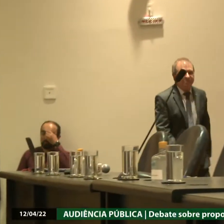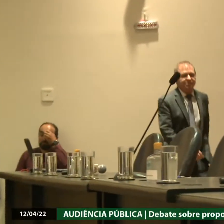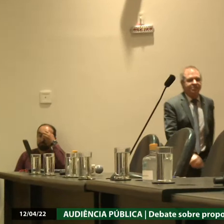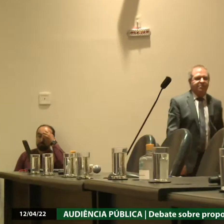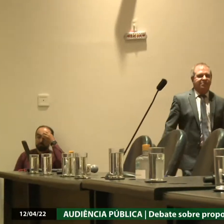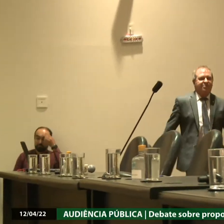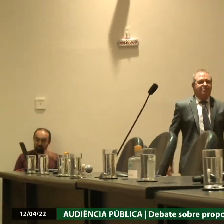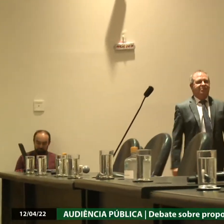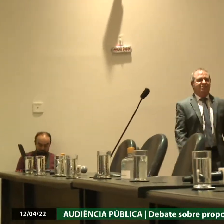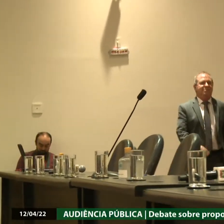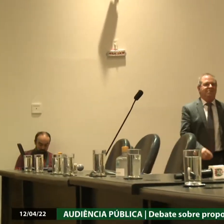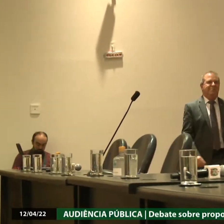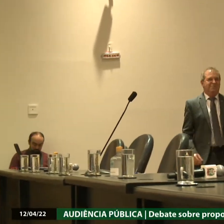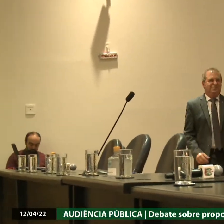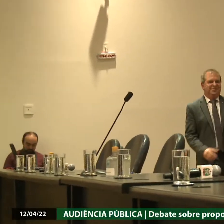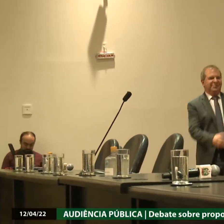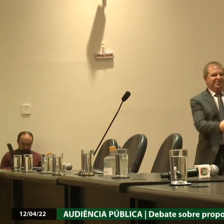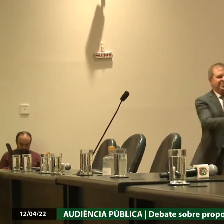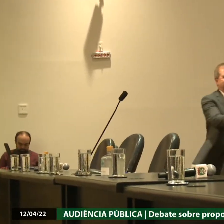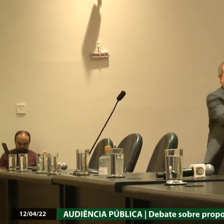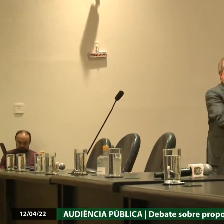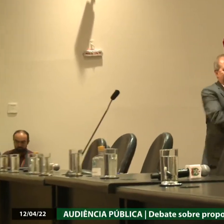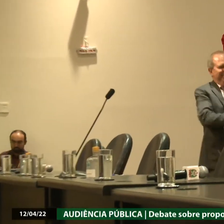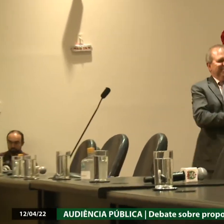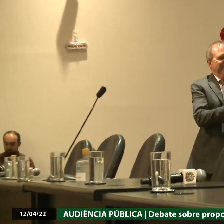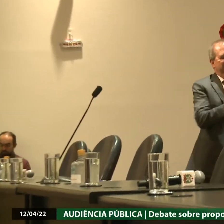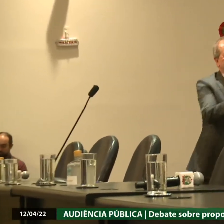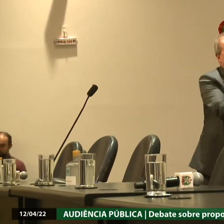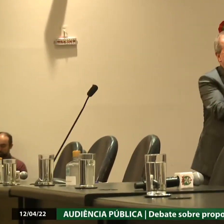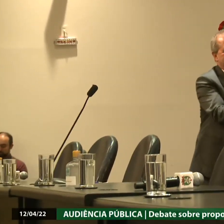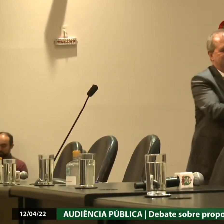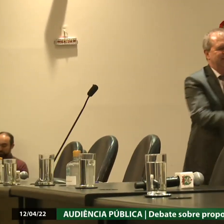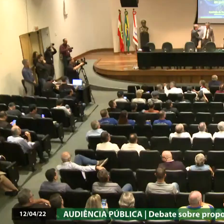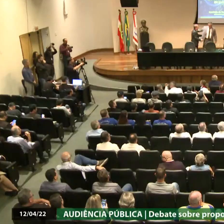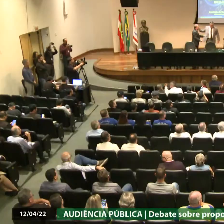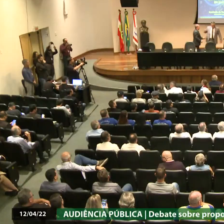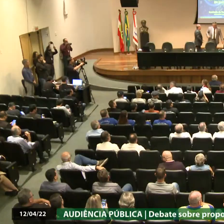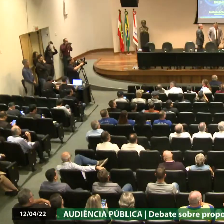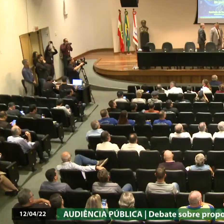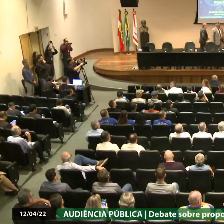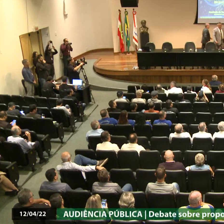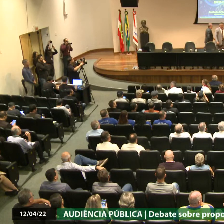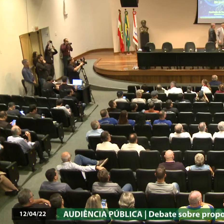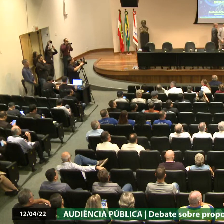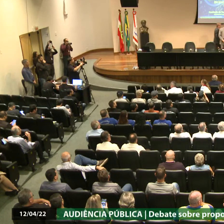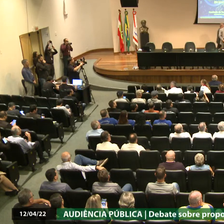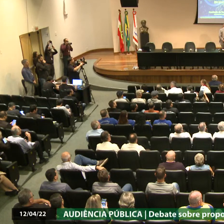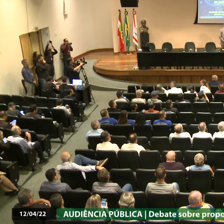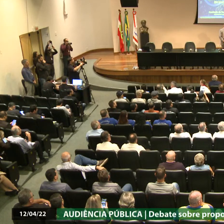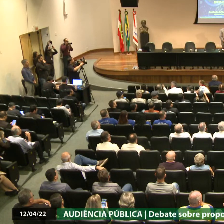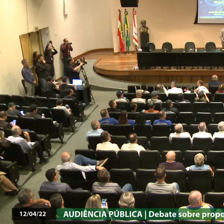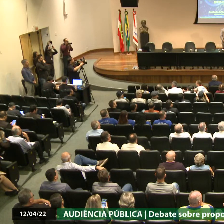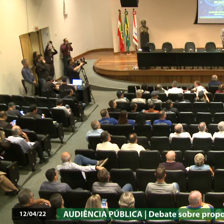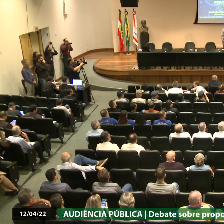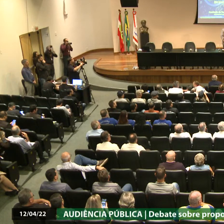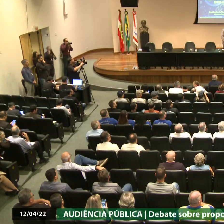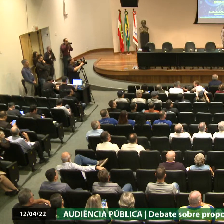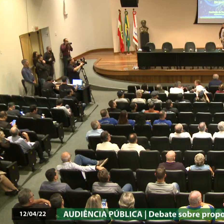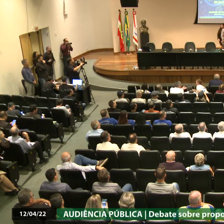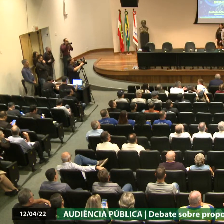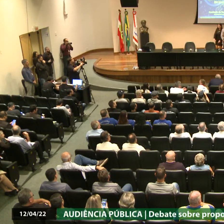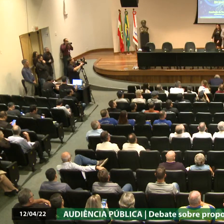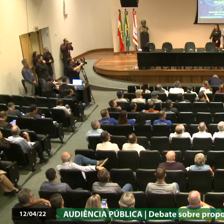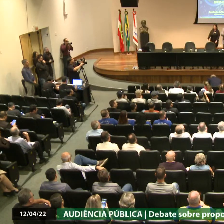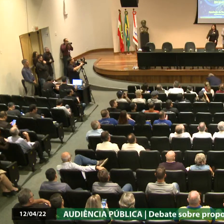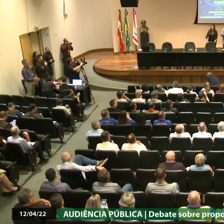o Excelentíssimo Senhor Deputado Estadual da Assembleia Legislativa do Estado de Santa Catarina Dr Vicente